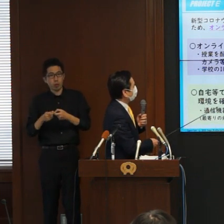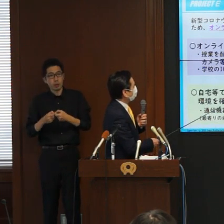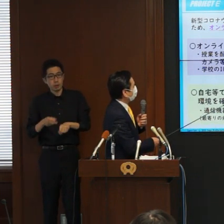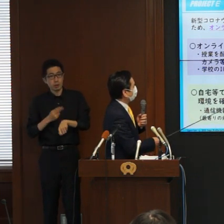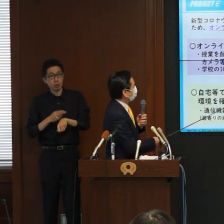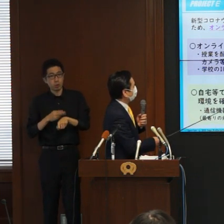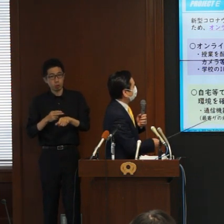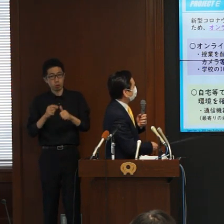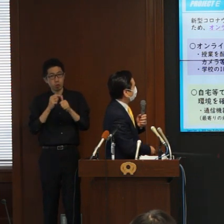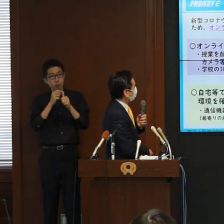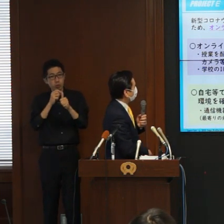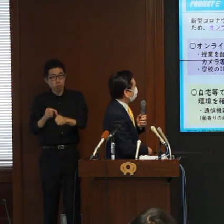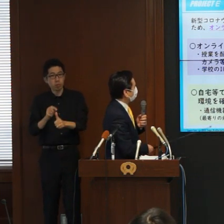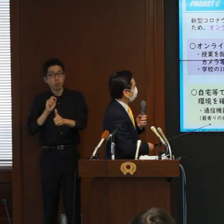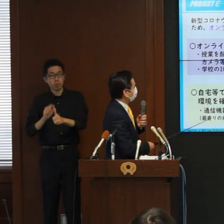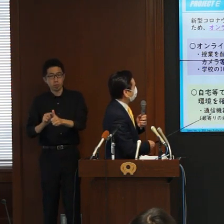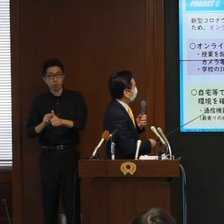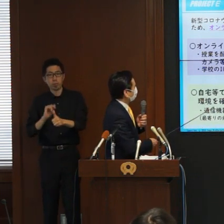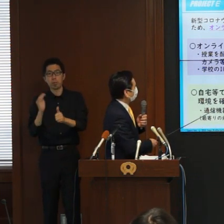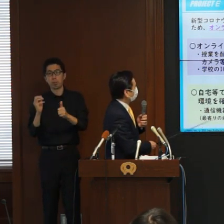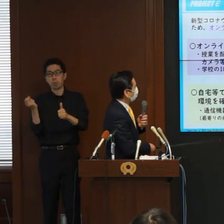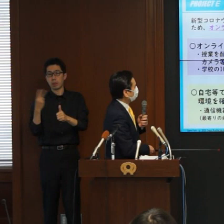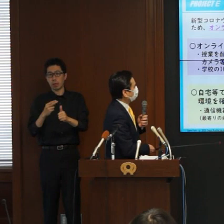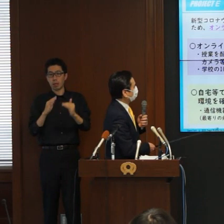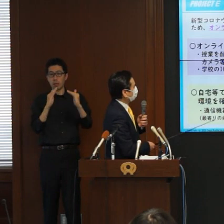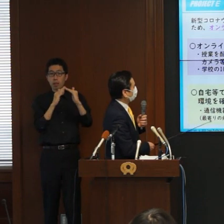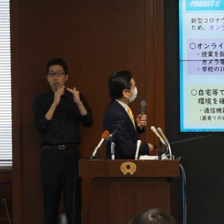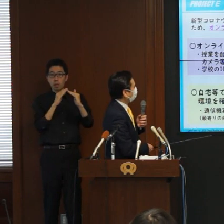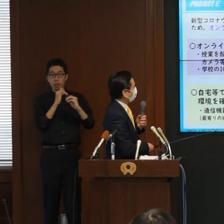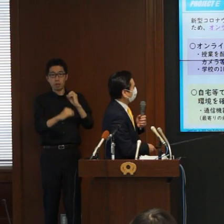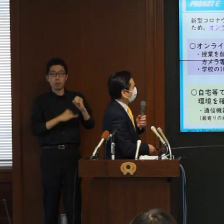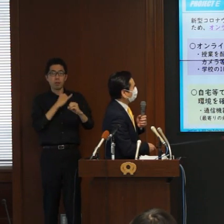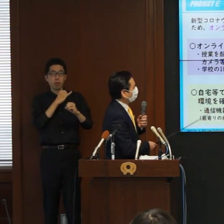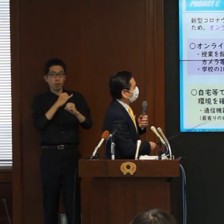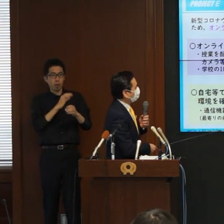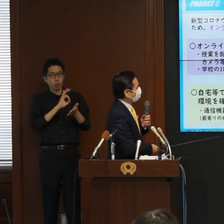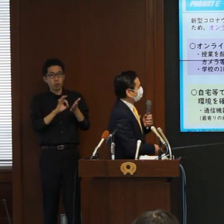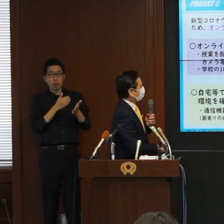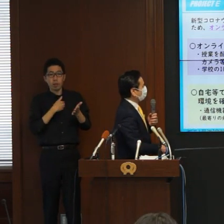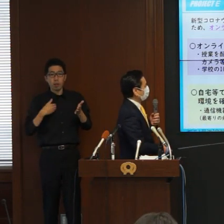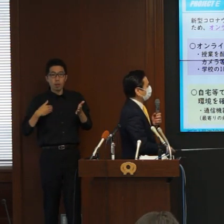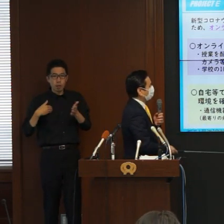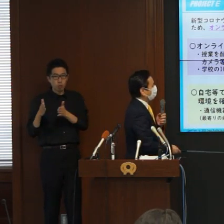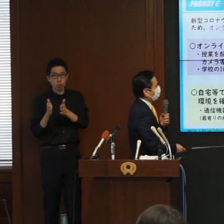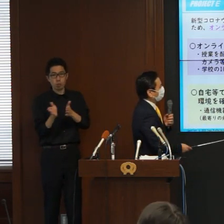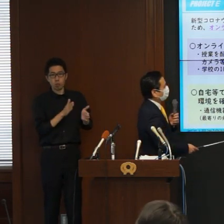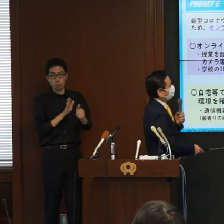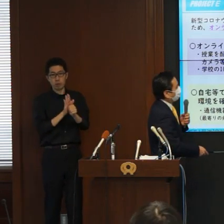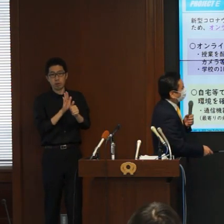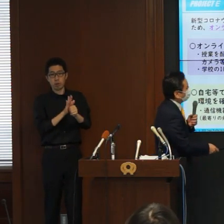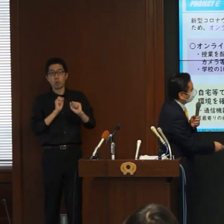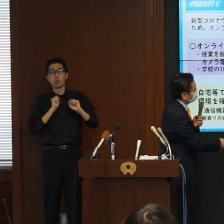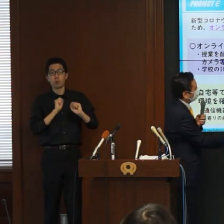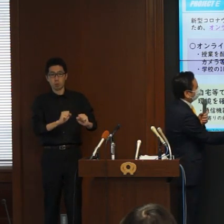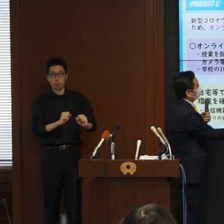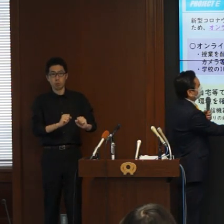宅などでオンライン授業を受けられる環境を確保するということで、まあ、Wi-Fi もそうなんですけれども、